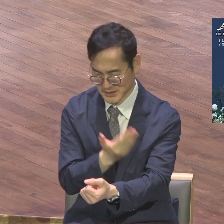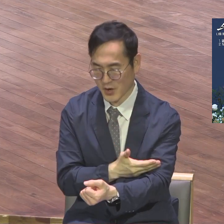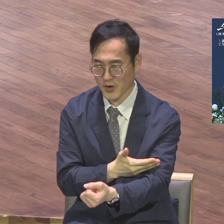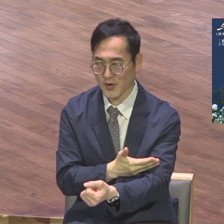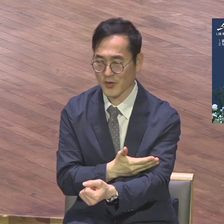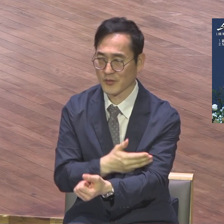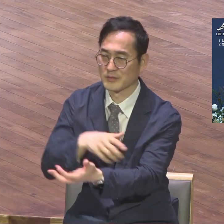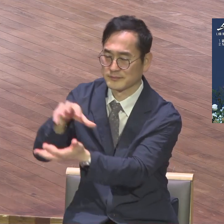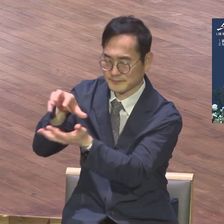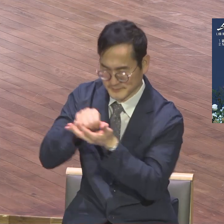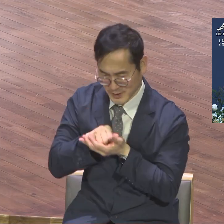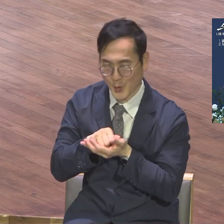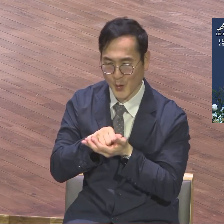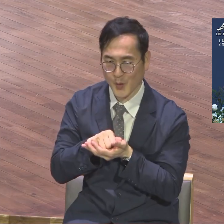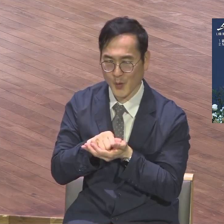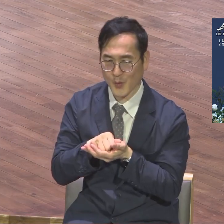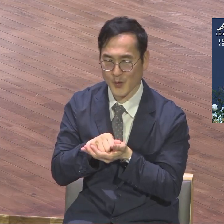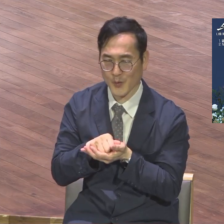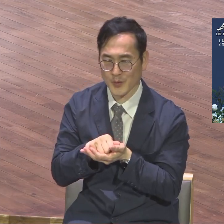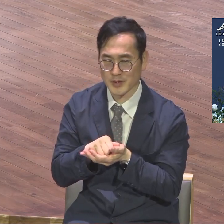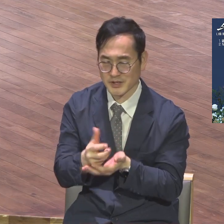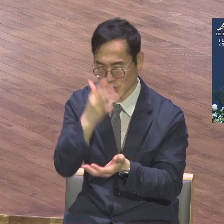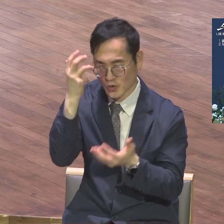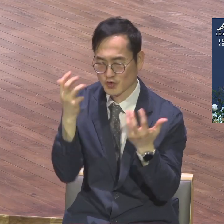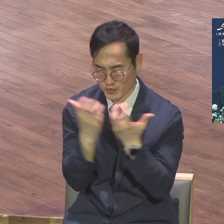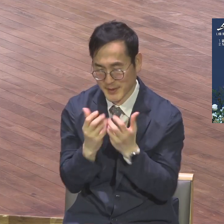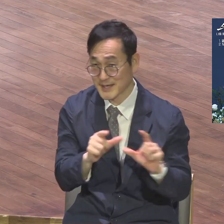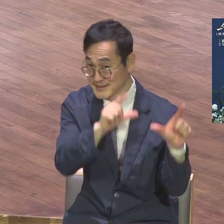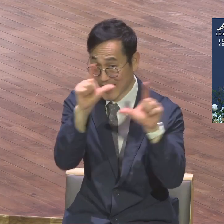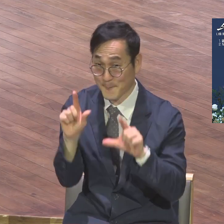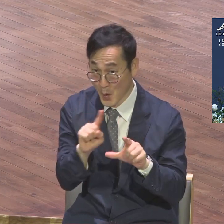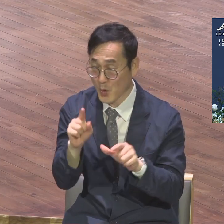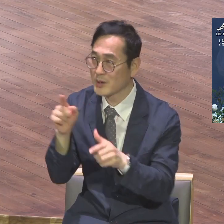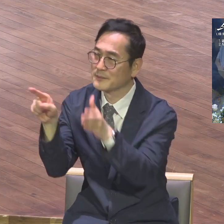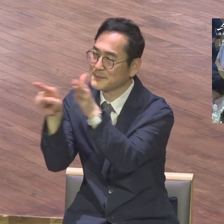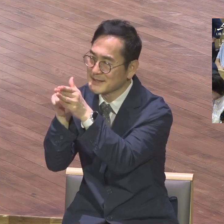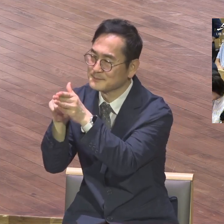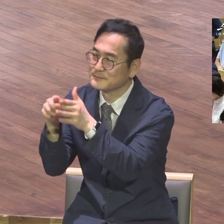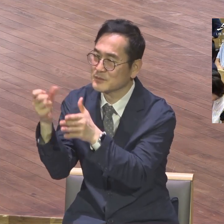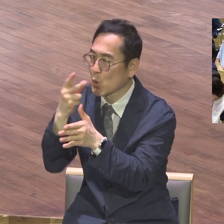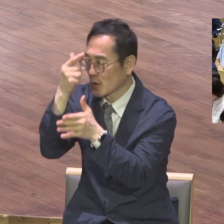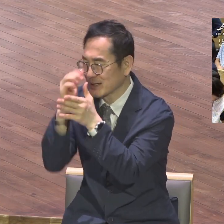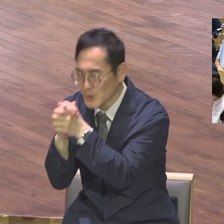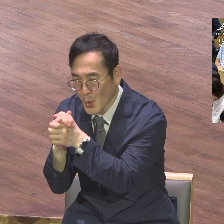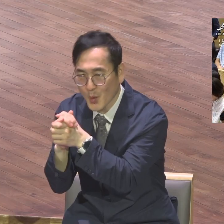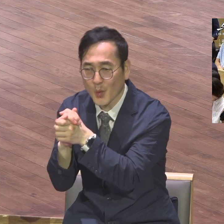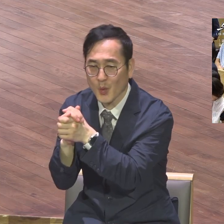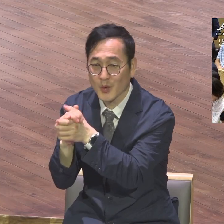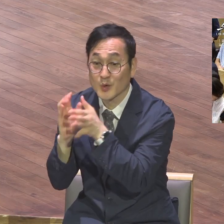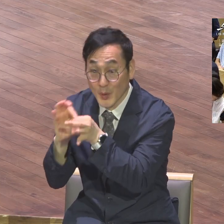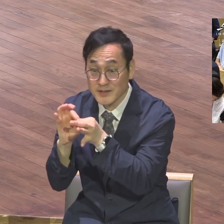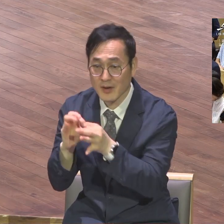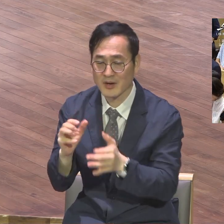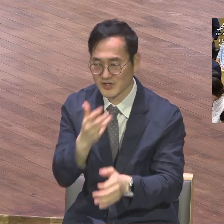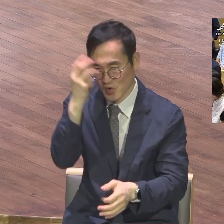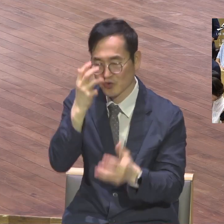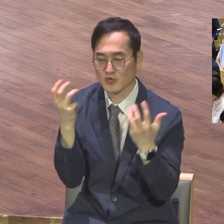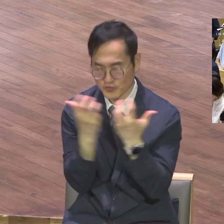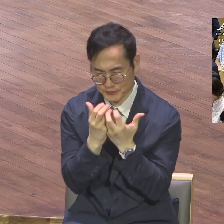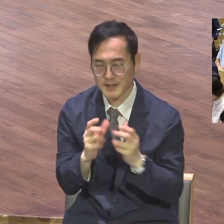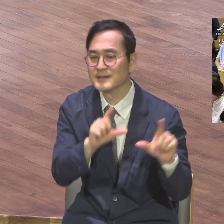삶을, 열매 맺는 삶을 사는 것은요, 믿음으로 강구하는 삶 속에 있는 것입니다. 믿음을 강구할 때